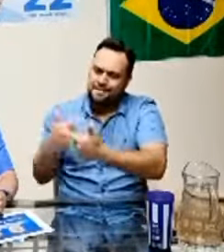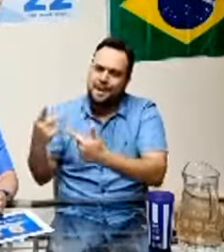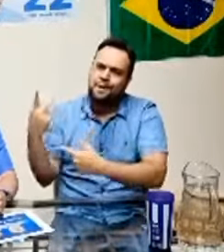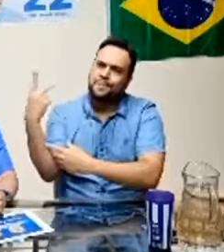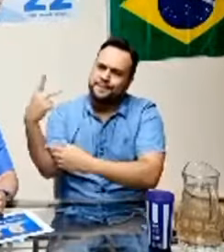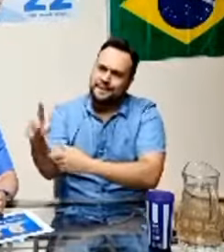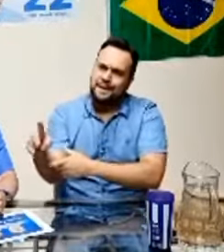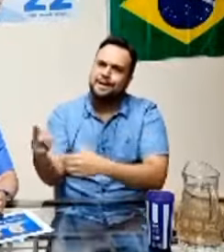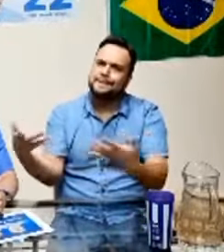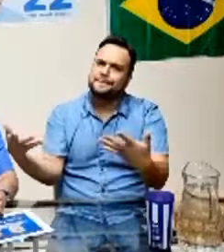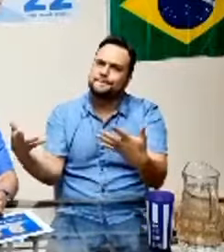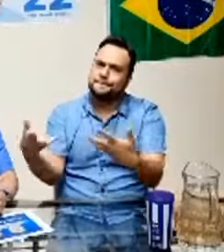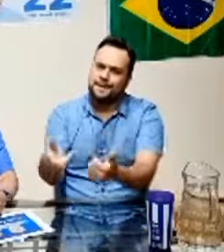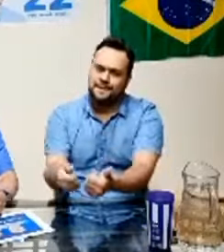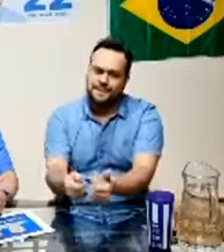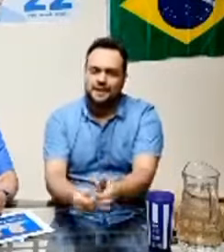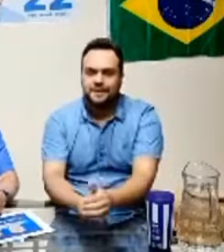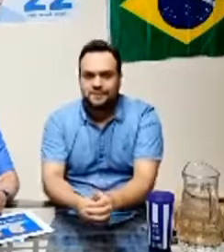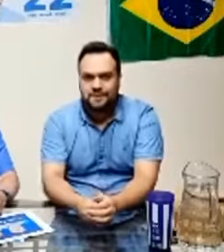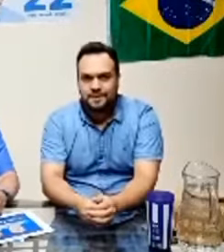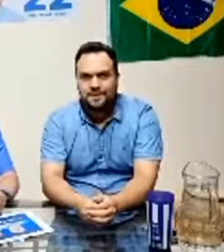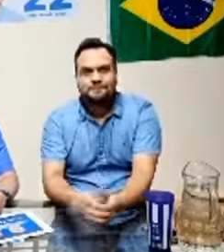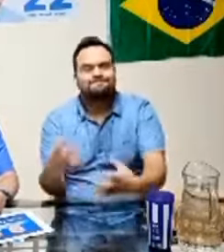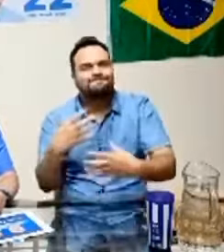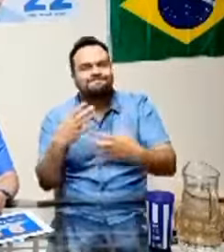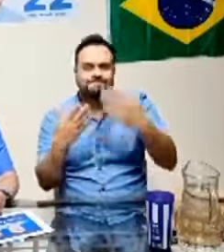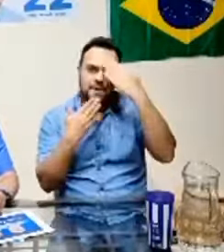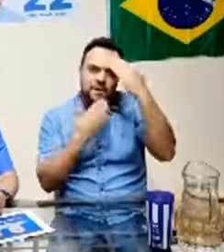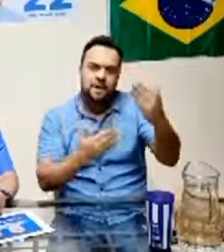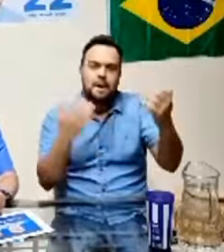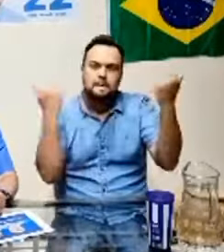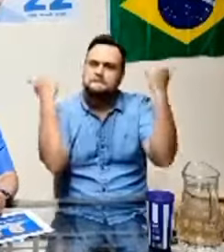Fantástico. É, isso é muito gratificante para todos nós.